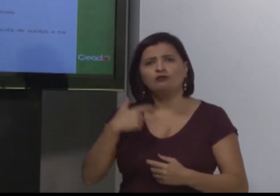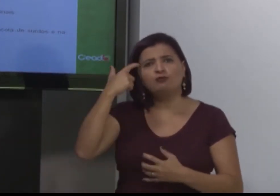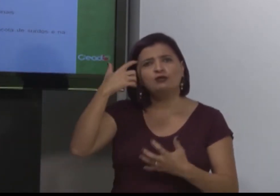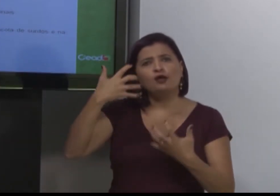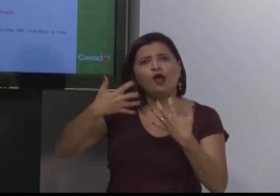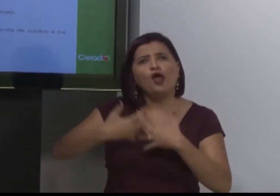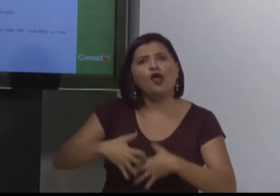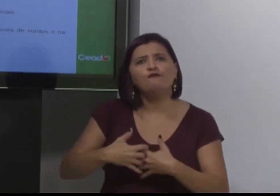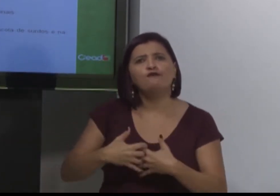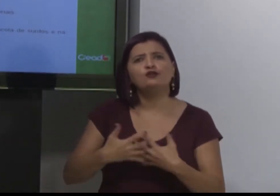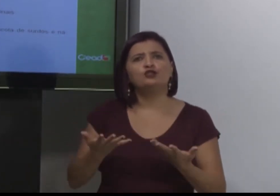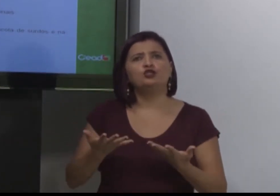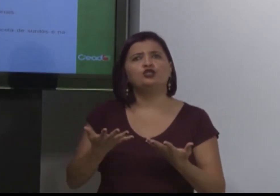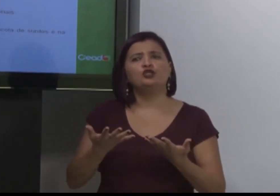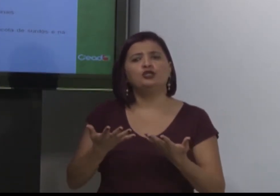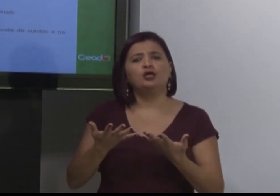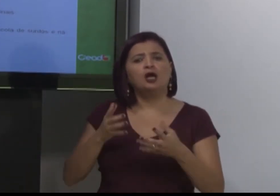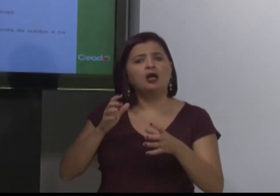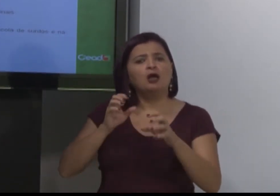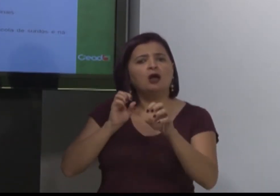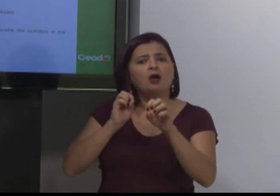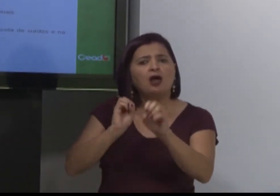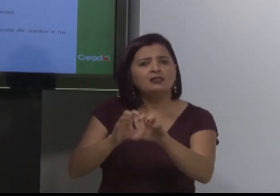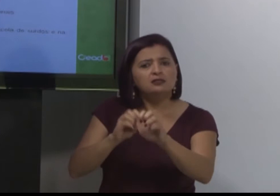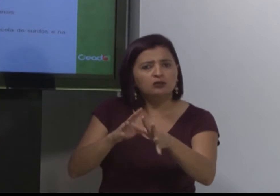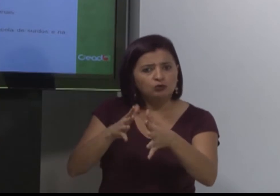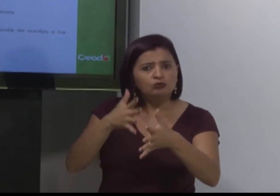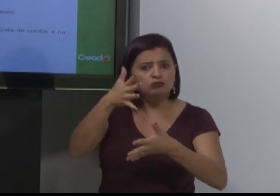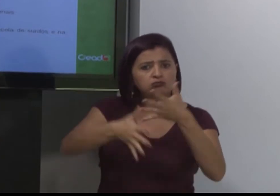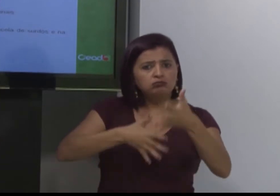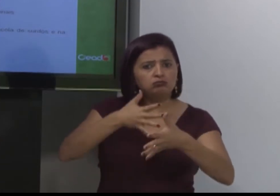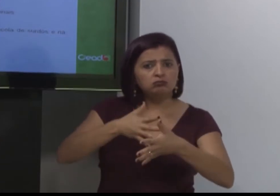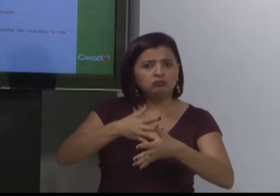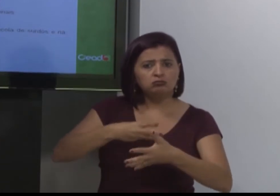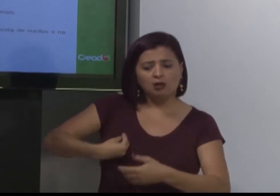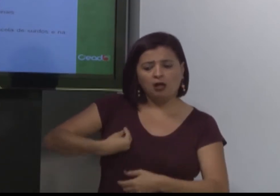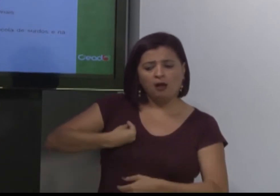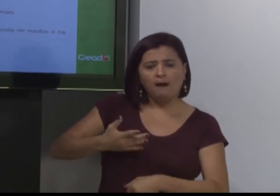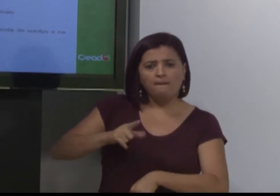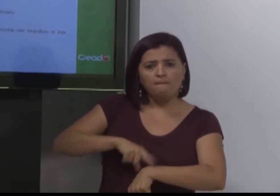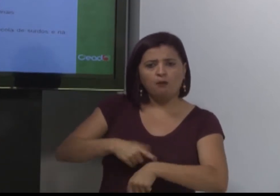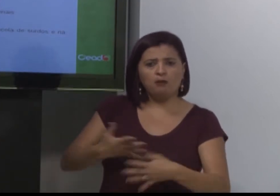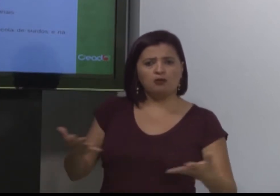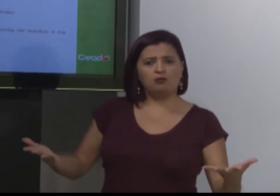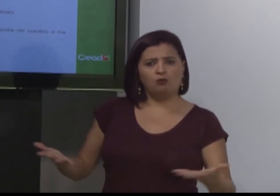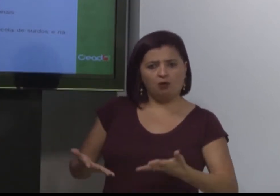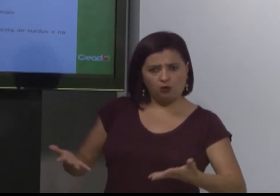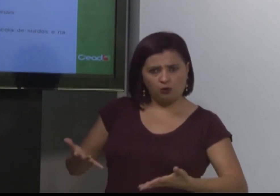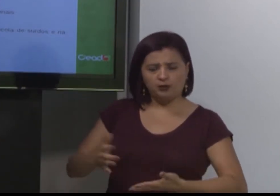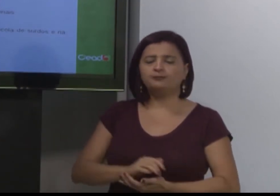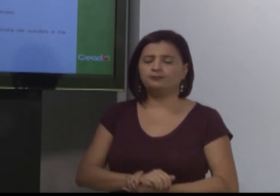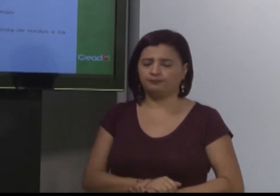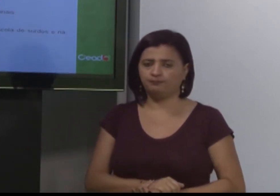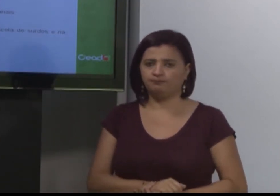Então, vamos refletir sobre o ensino da língua de sinais, num contexto atual.